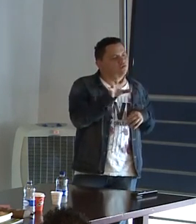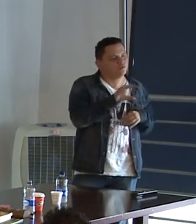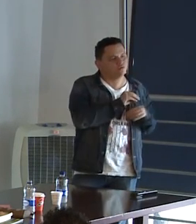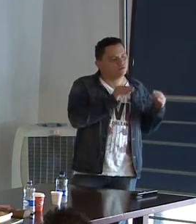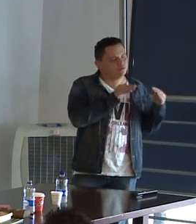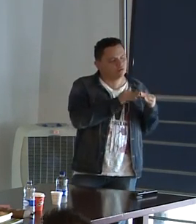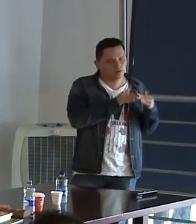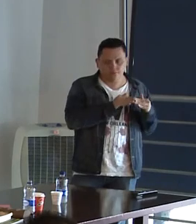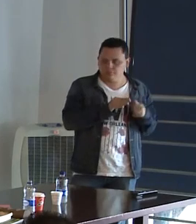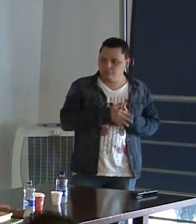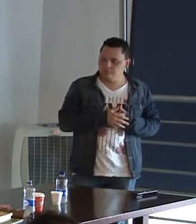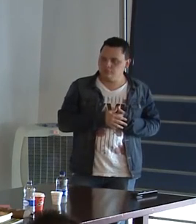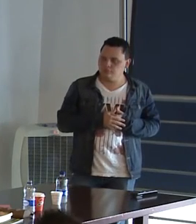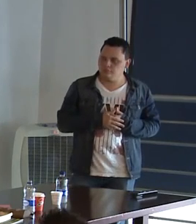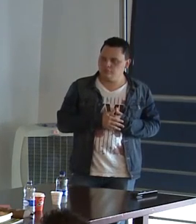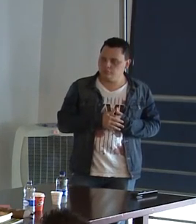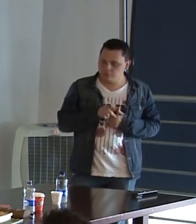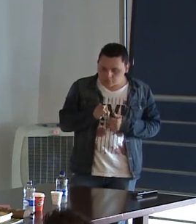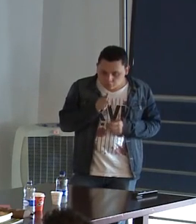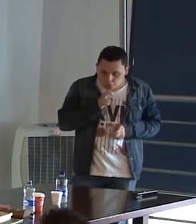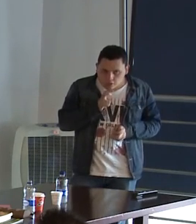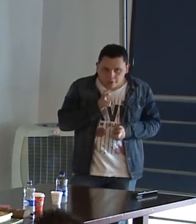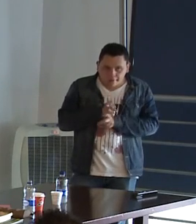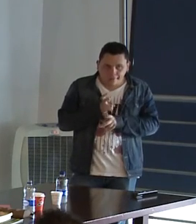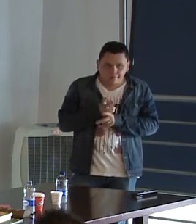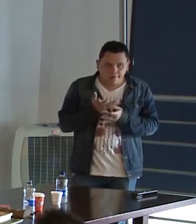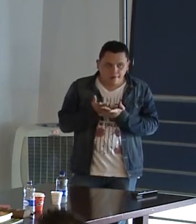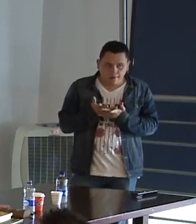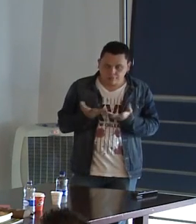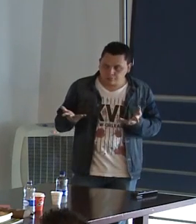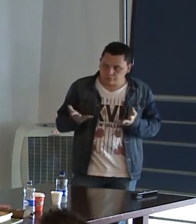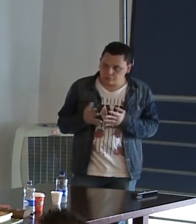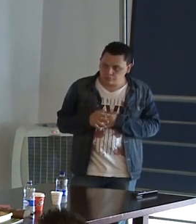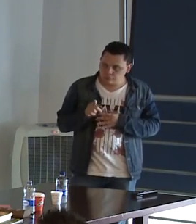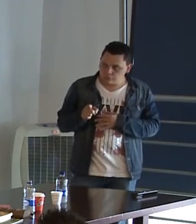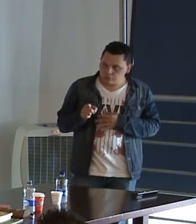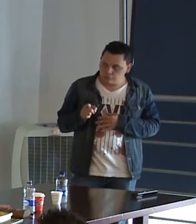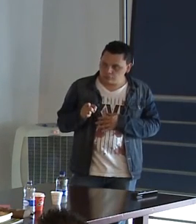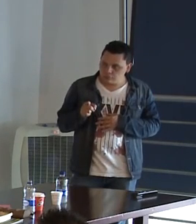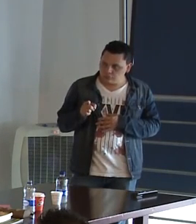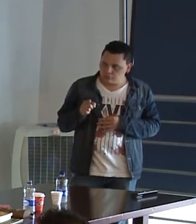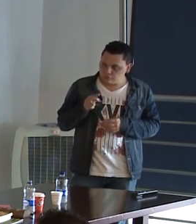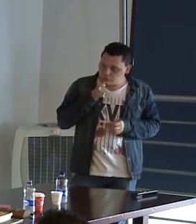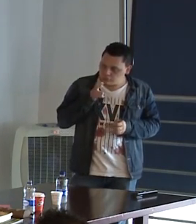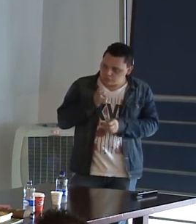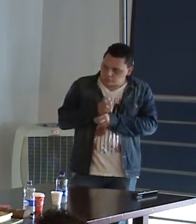En medio de las dificultades, las